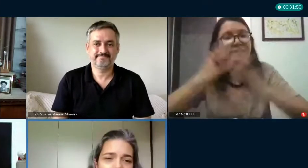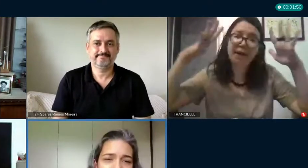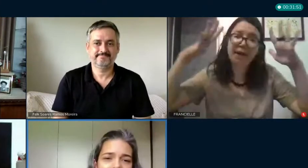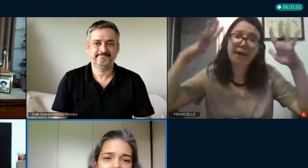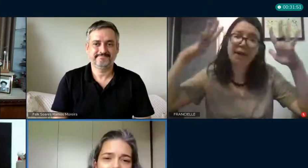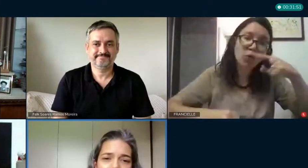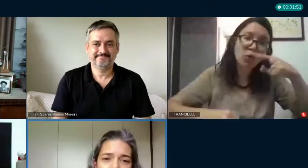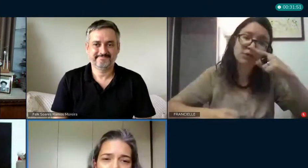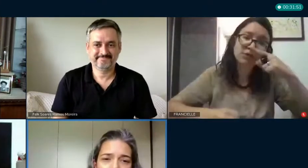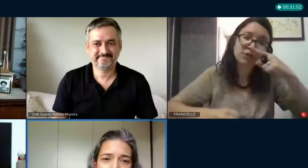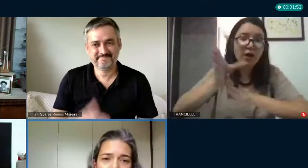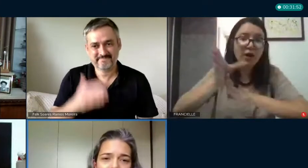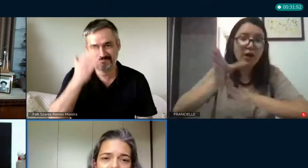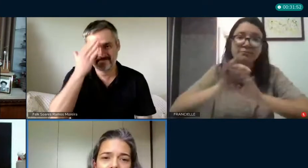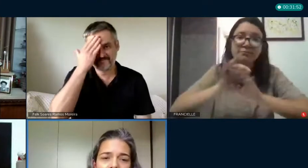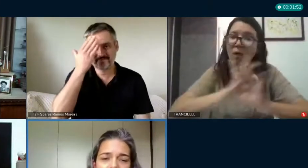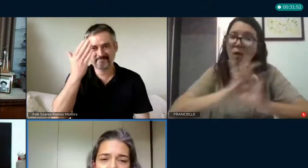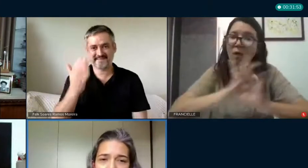e também